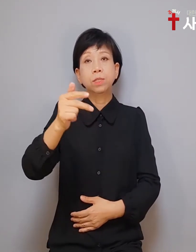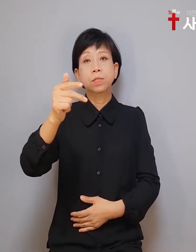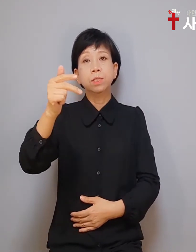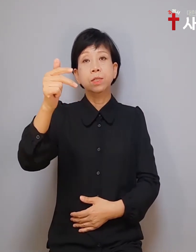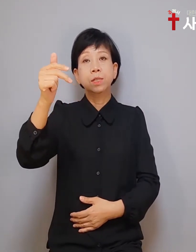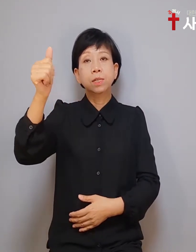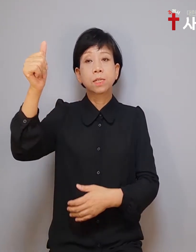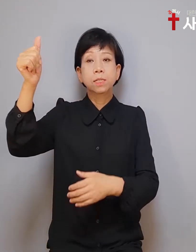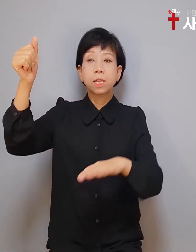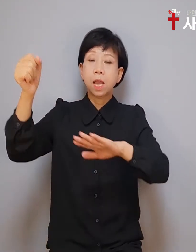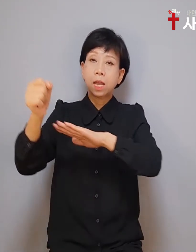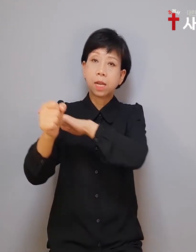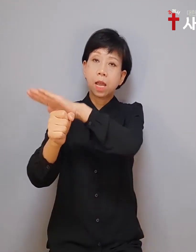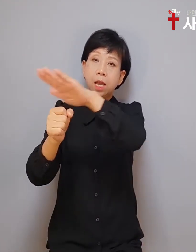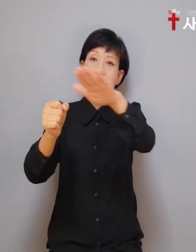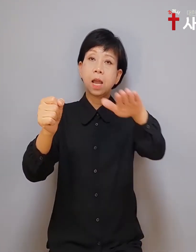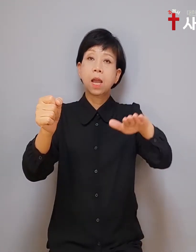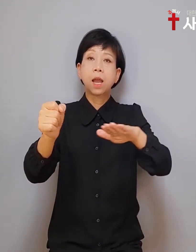주를